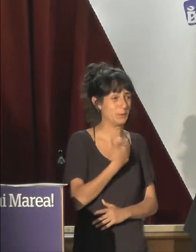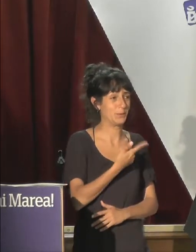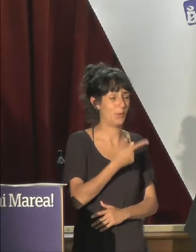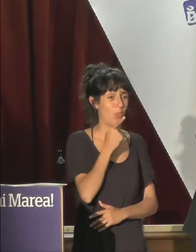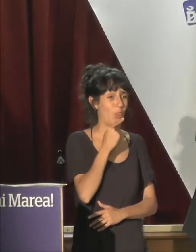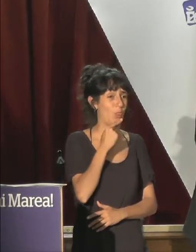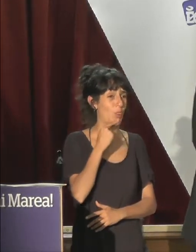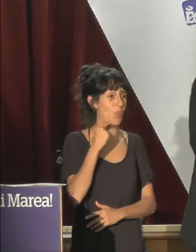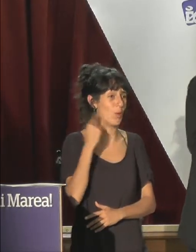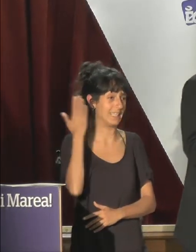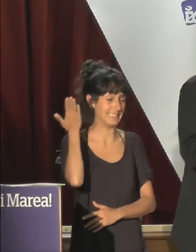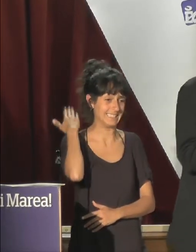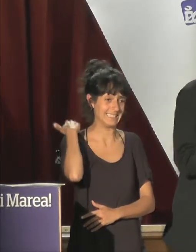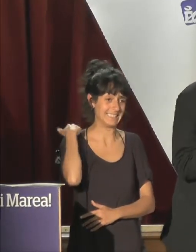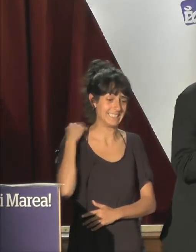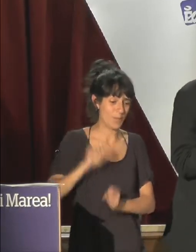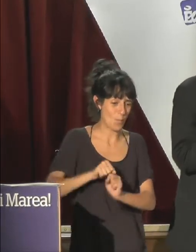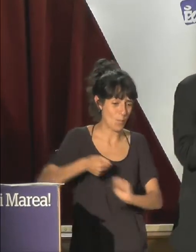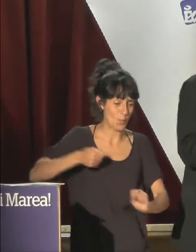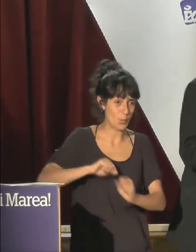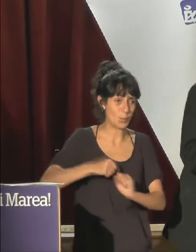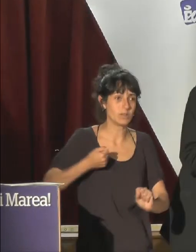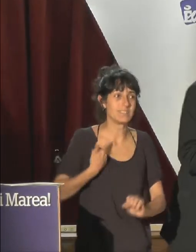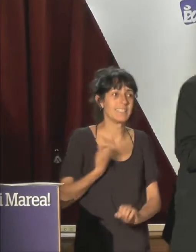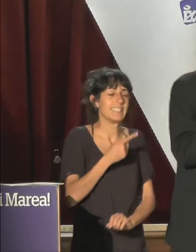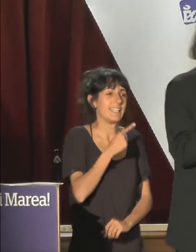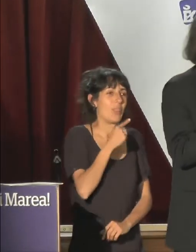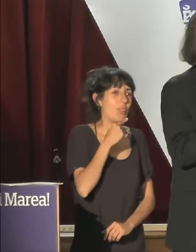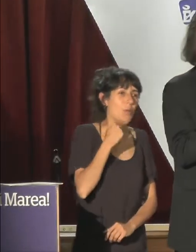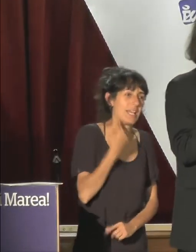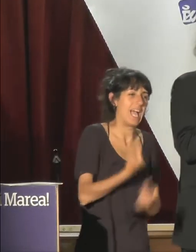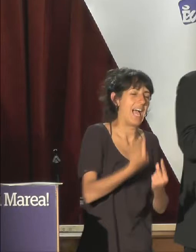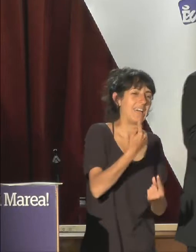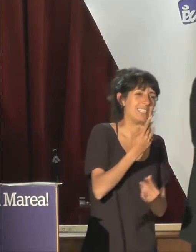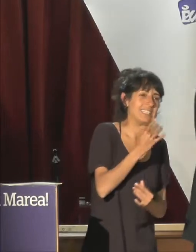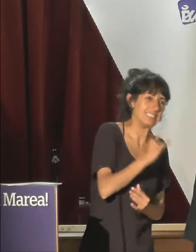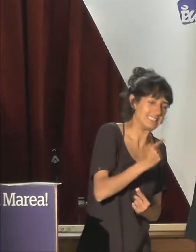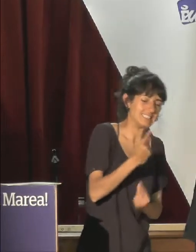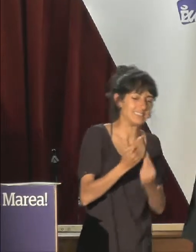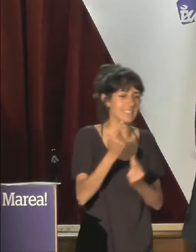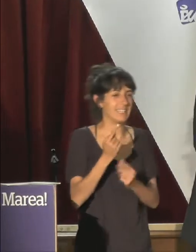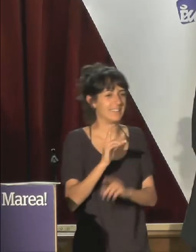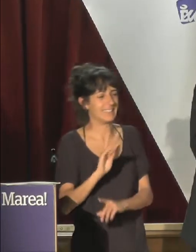muscular que me doi, pero que non me doi ao mesmo tempo, porque